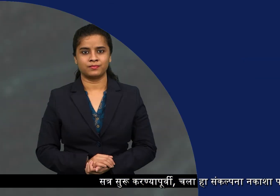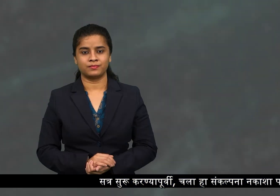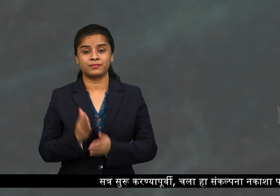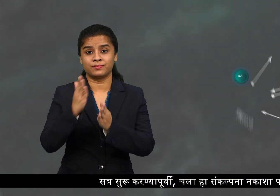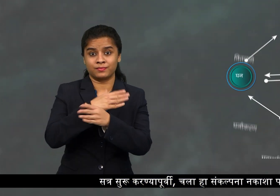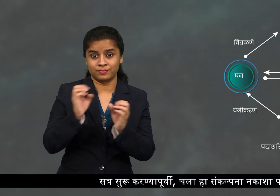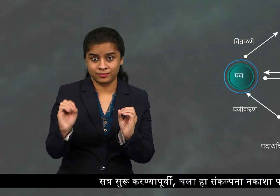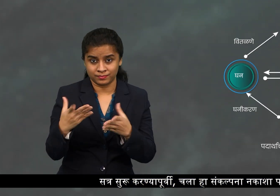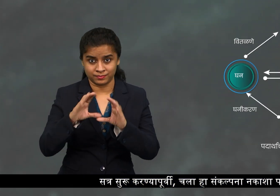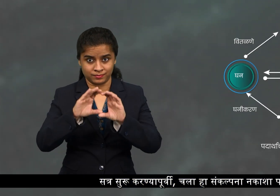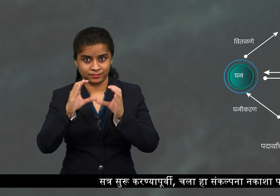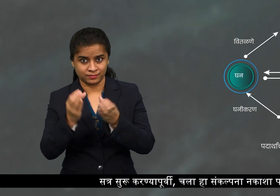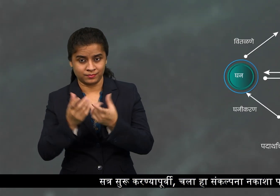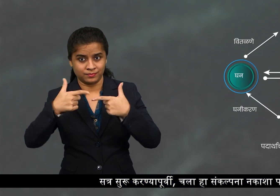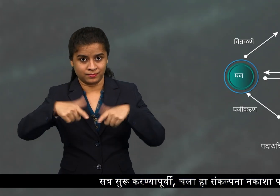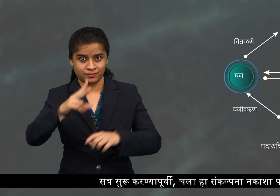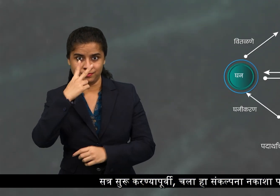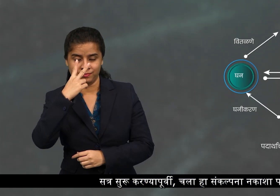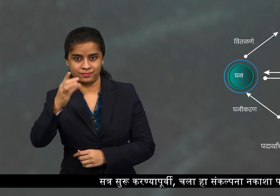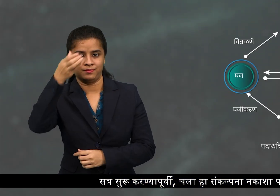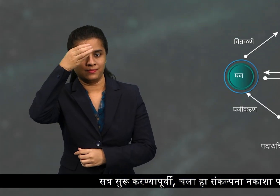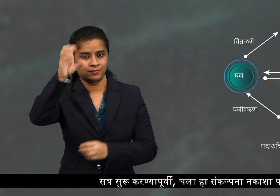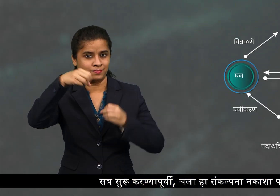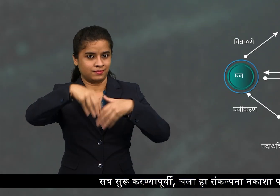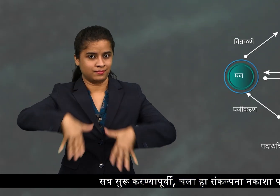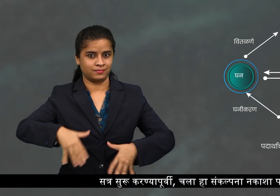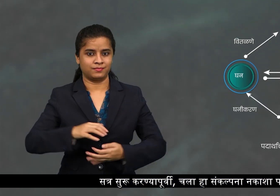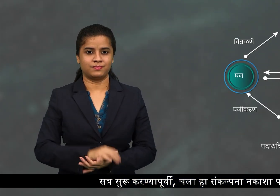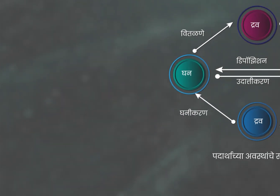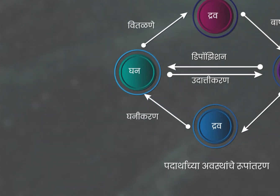सत्र सुरू करण्यापूर्वी चला हा संकल्पनेचा नकाशा पाहूया.